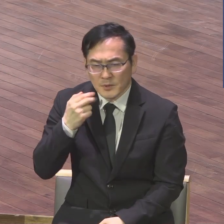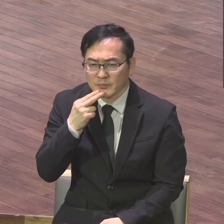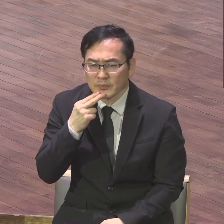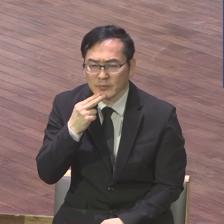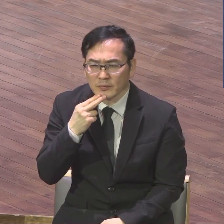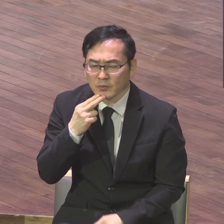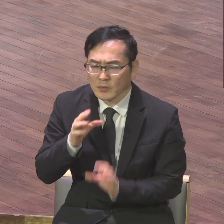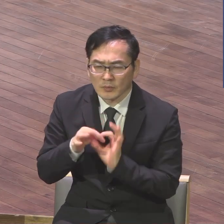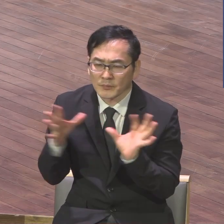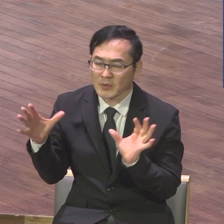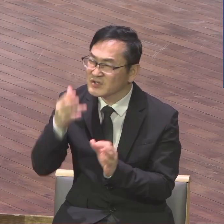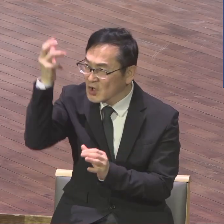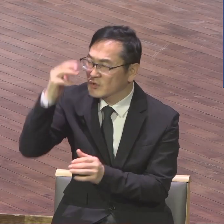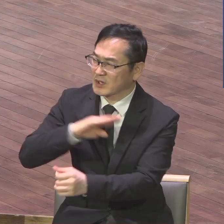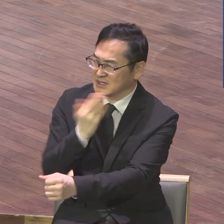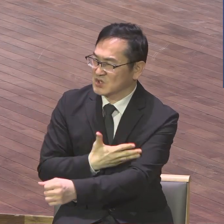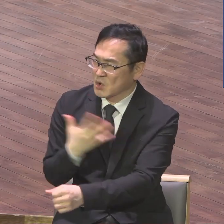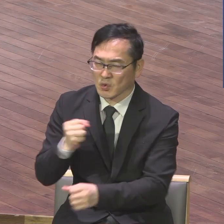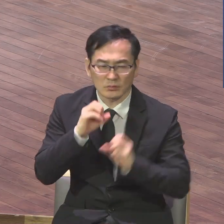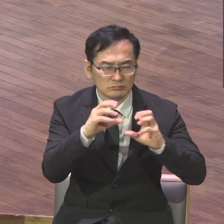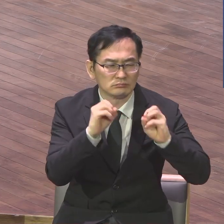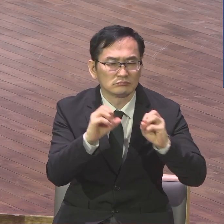능력으로만 가능하다니까요.